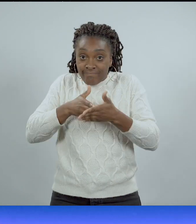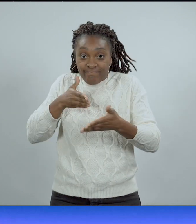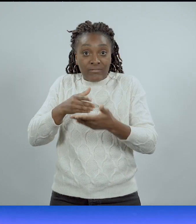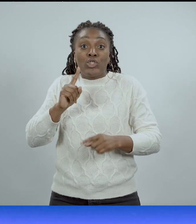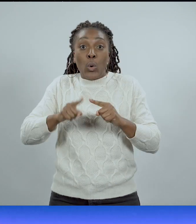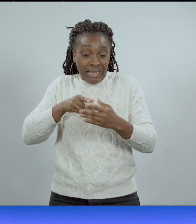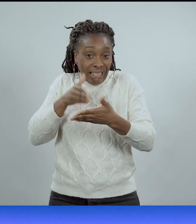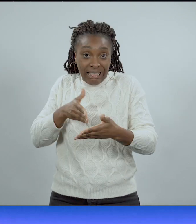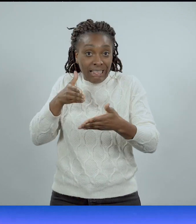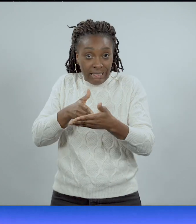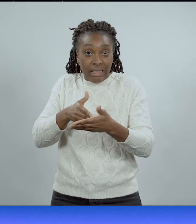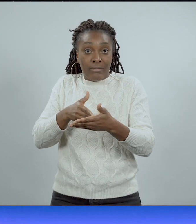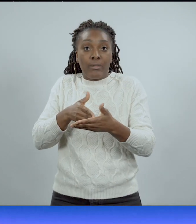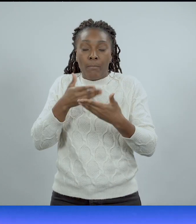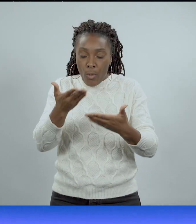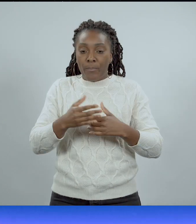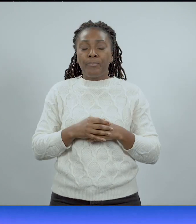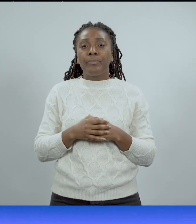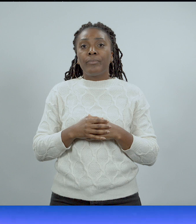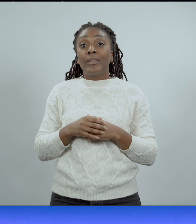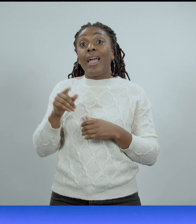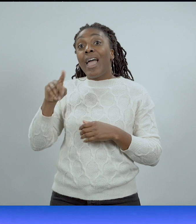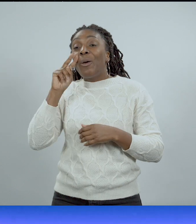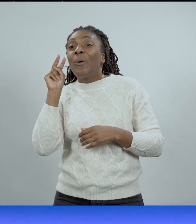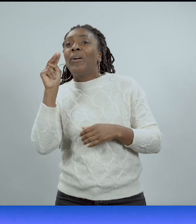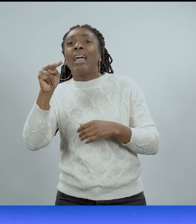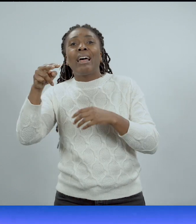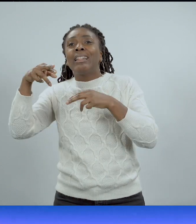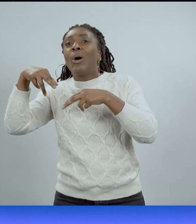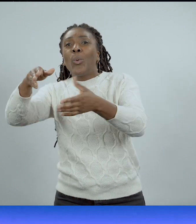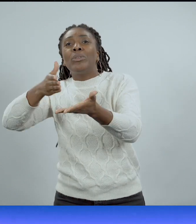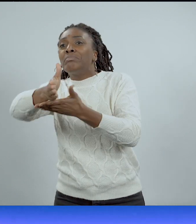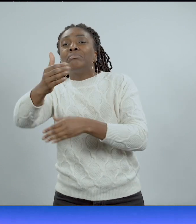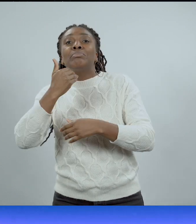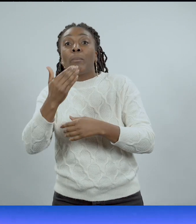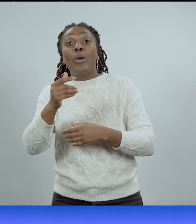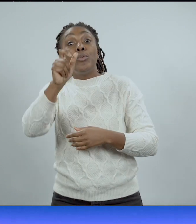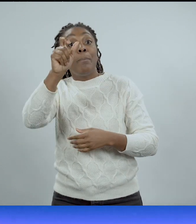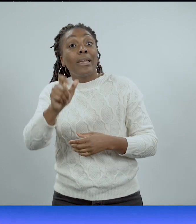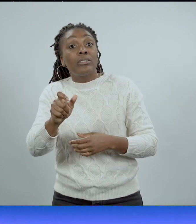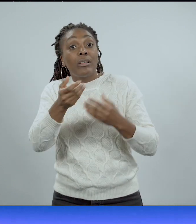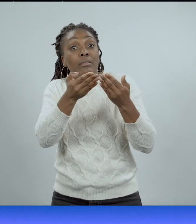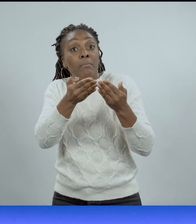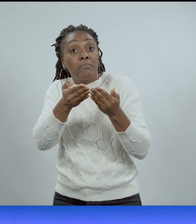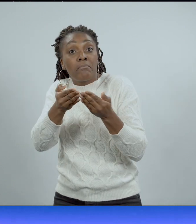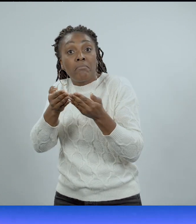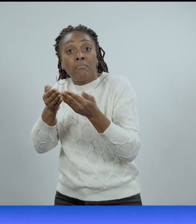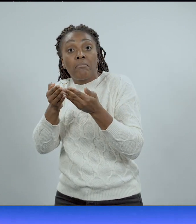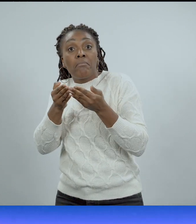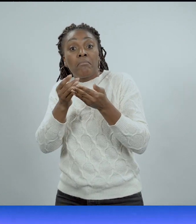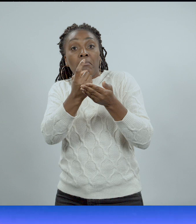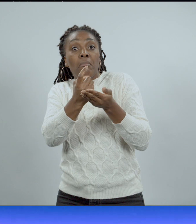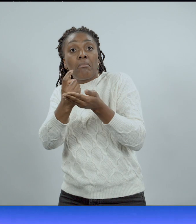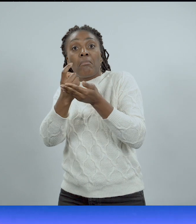vie. Et alors qu'elle est en train de regarder cette route impraticable, inondée, il y a une personne qui lui emmène